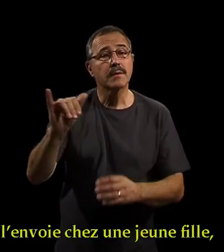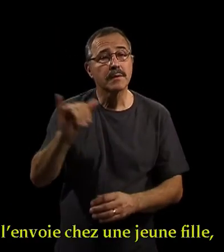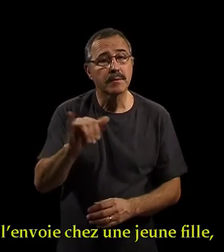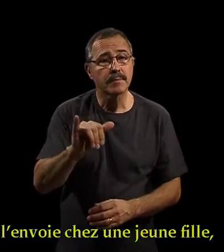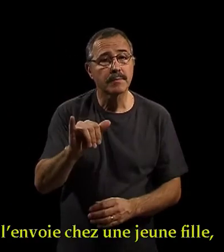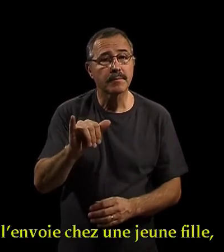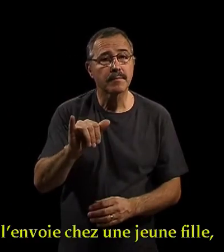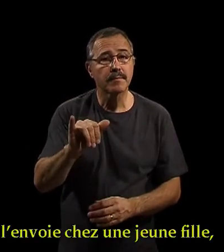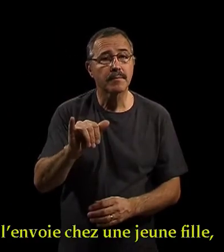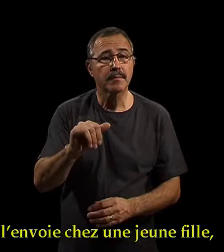Il l'envoie chez une jeune fille,